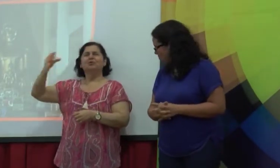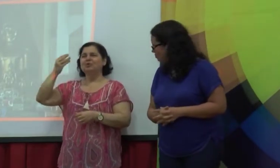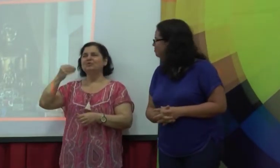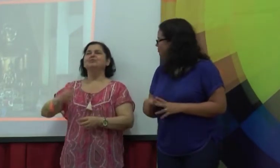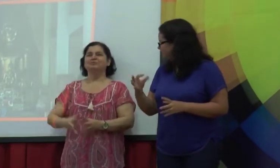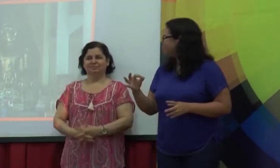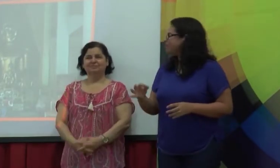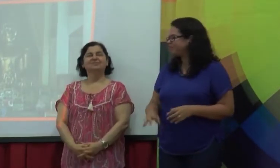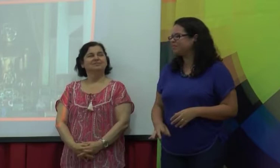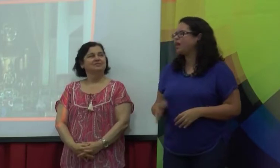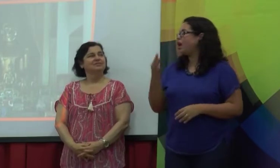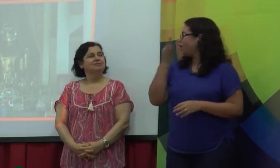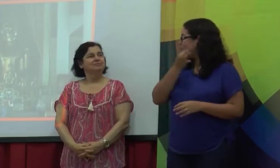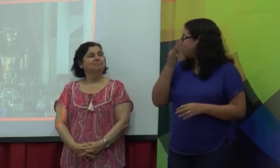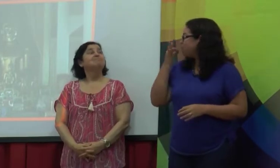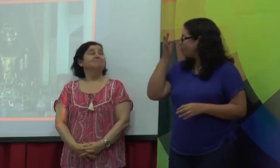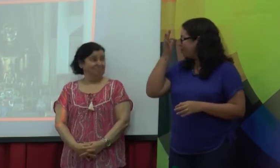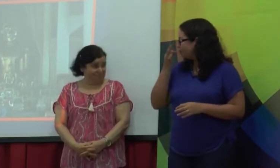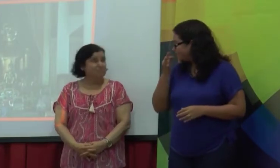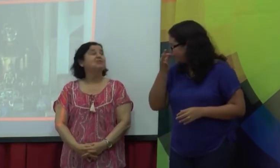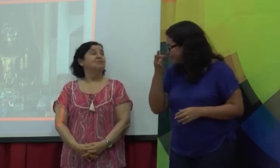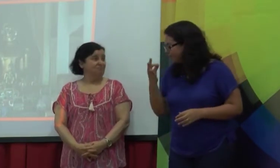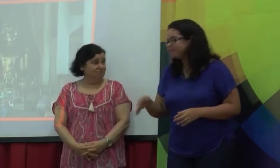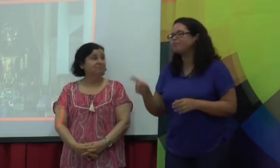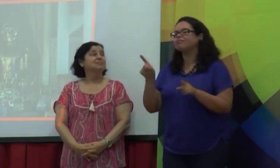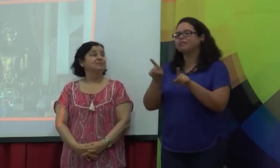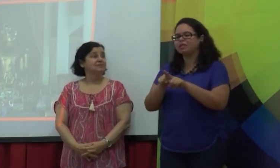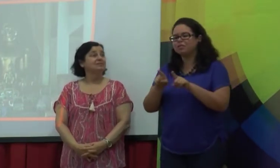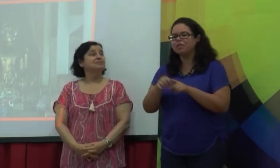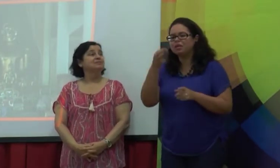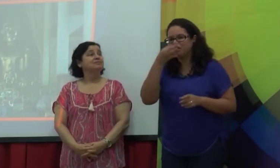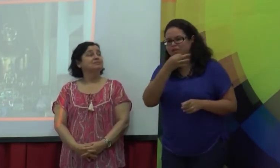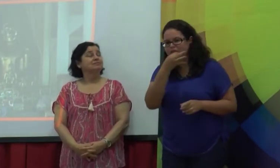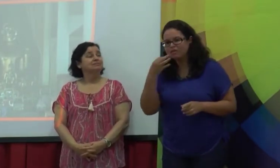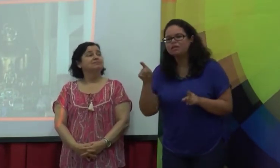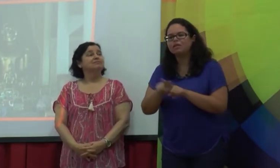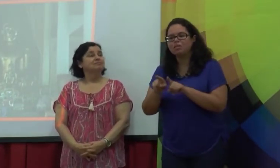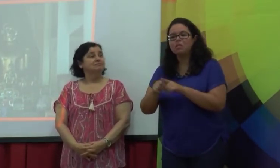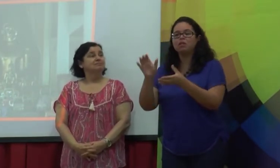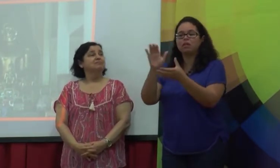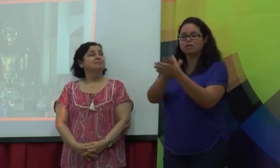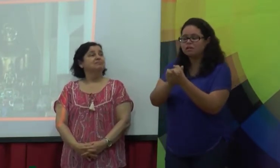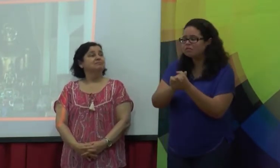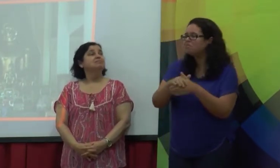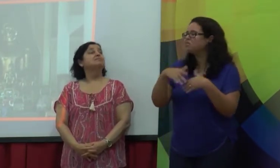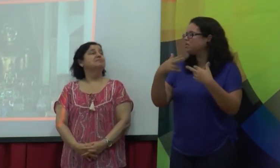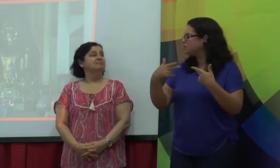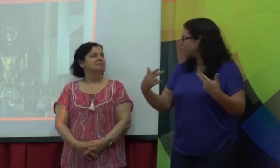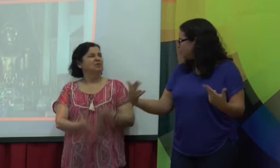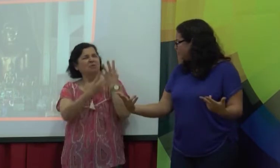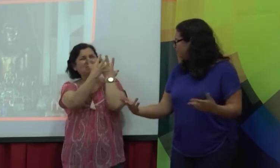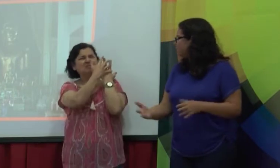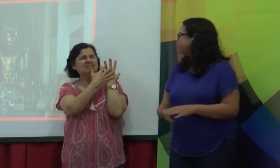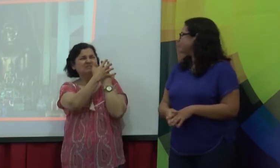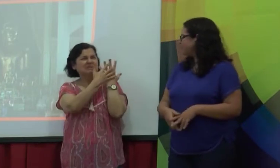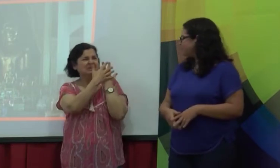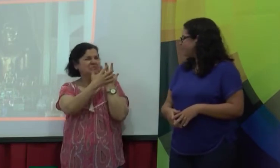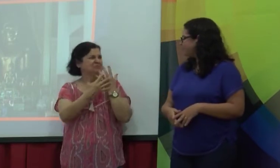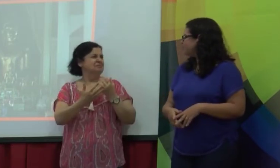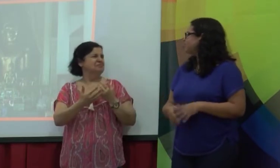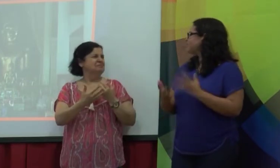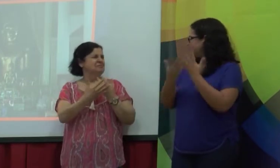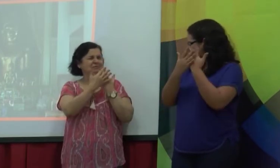né? Muitas imagens de santos, né? Comunhão, crisma,